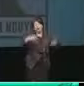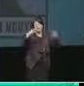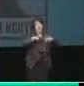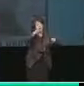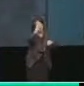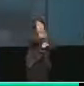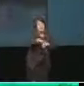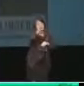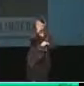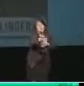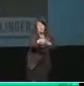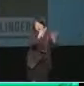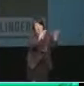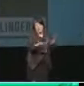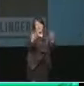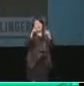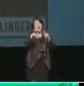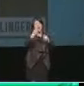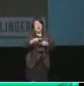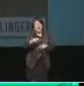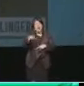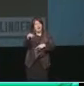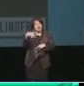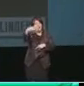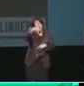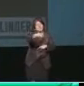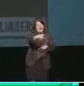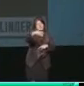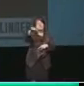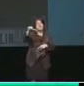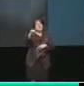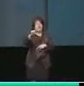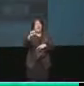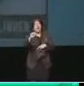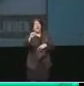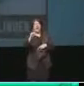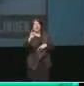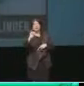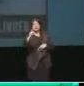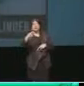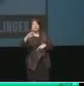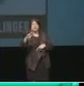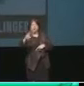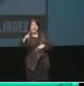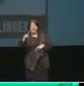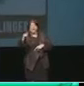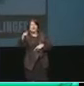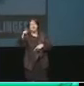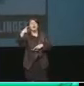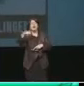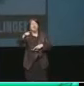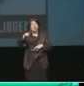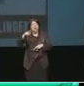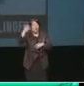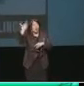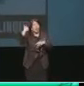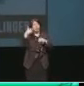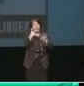Matt Salinger il figlio di J.D. Salinger proprio nell'anno in cui il papà del giovane Holden avrebbe compiuto